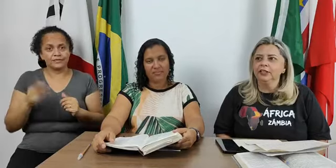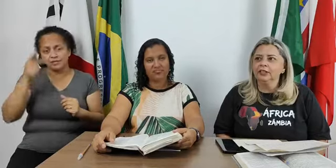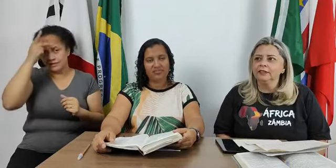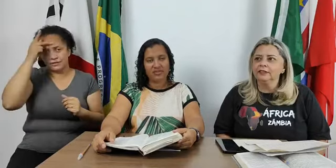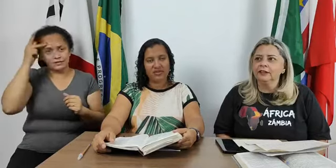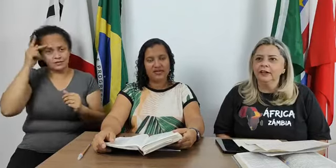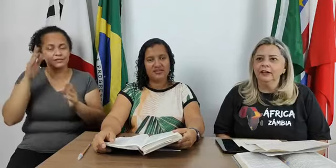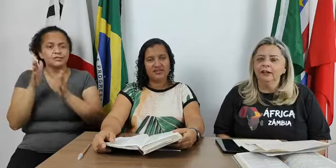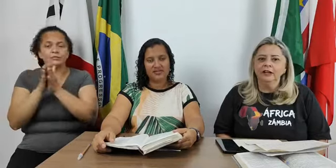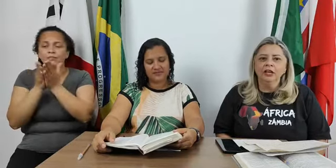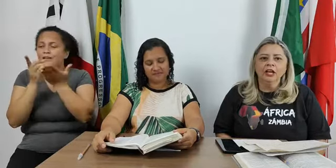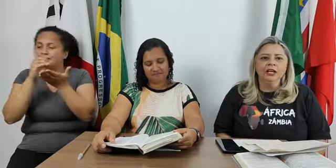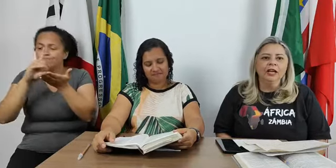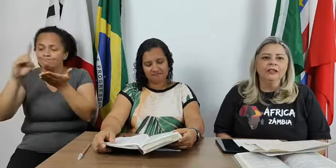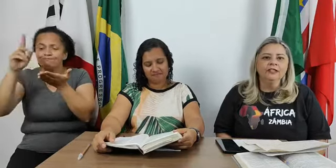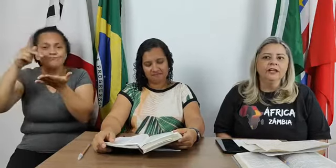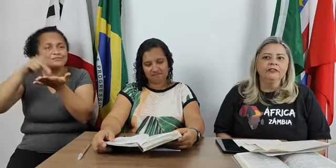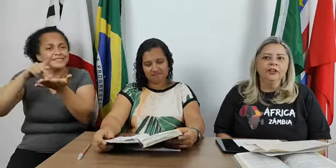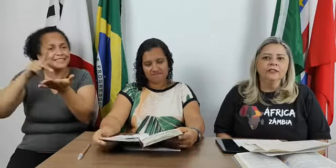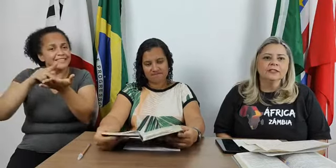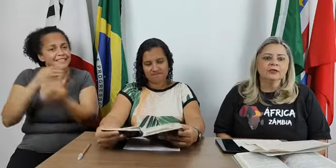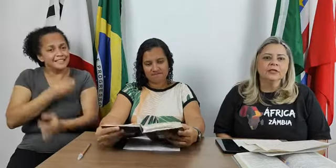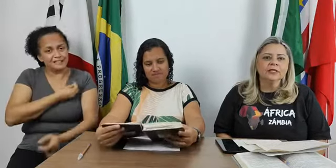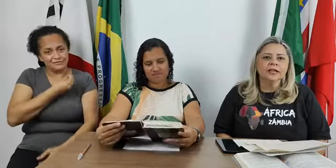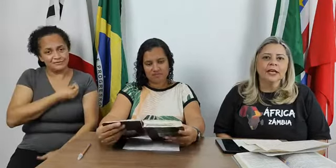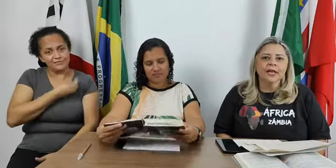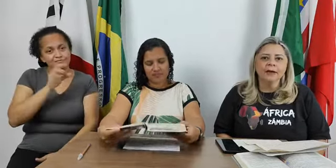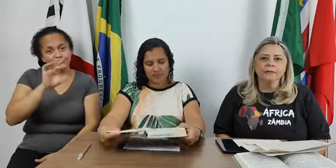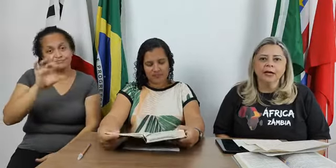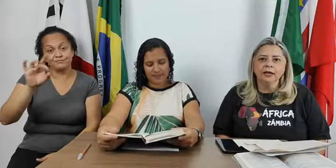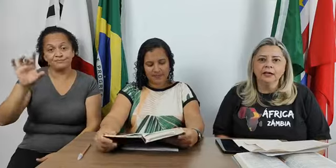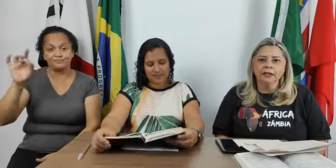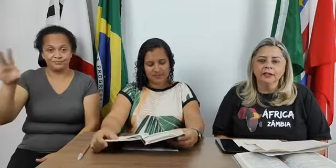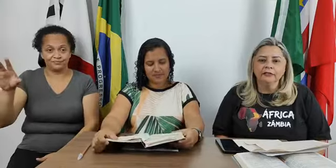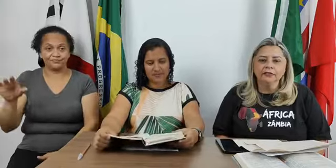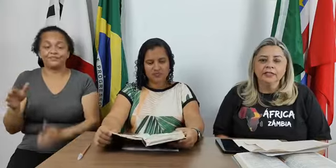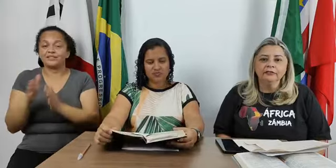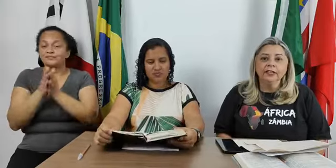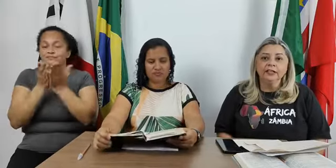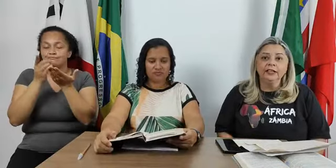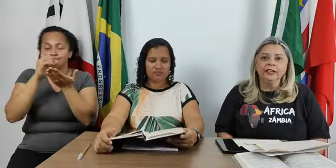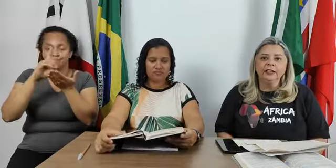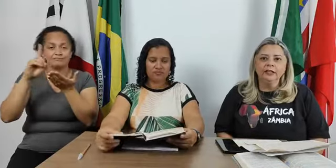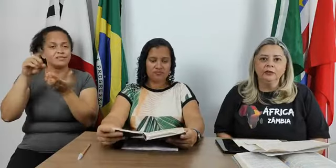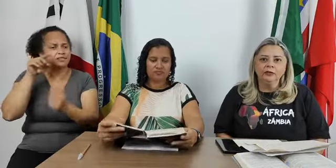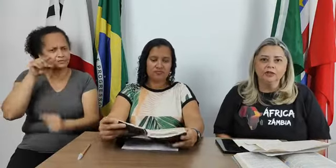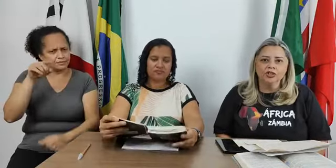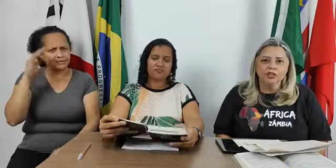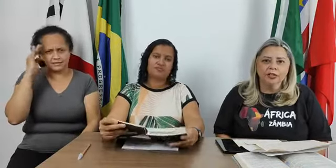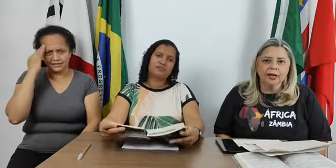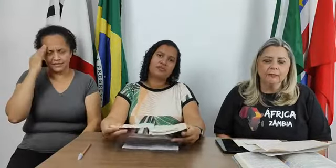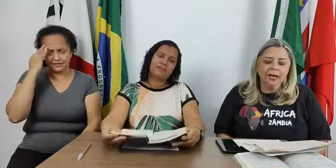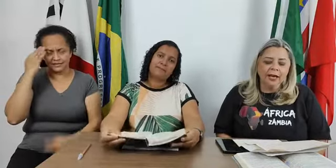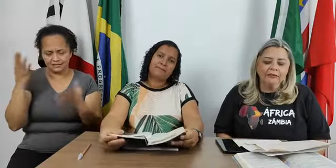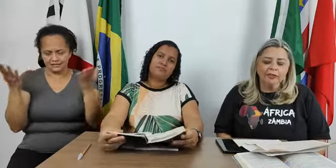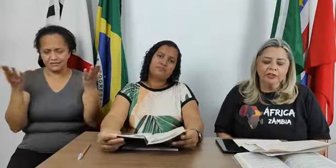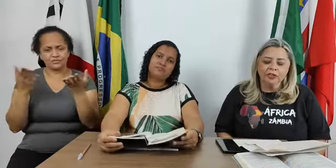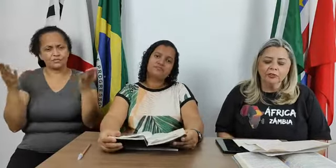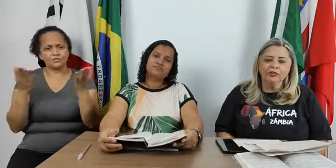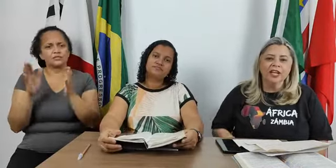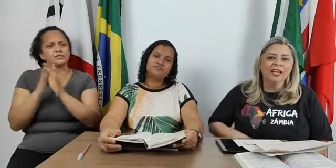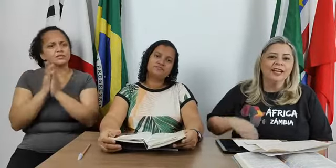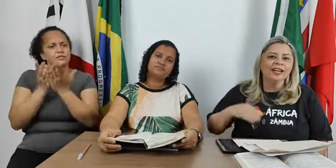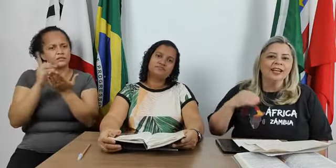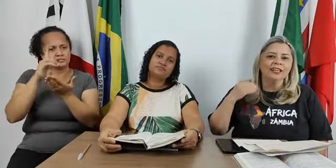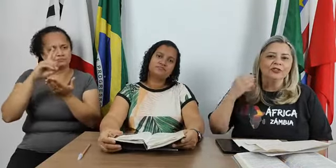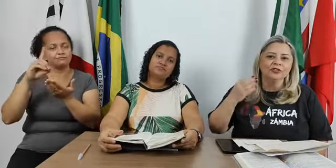vida deles. Né? Aleluia. Que essa revelação, esse rema que você venha entender hoje, que a palavra de